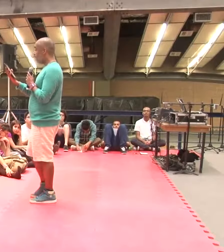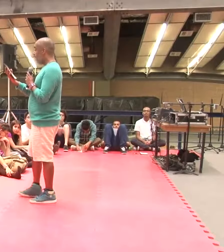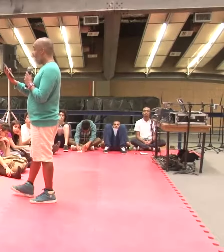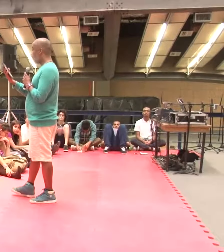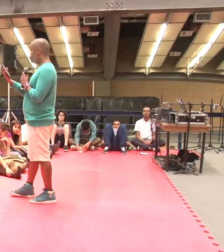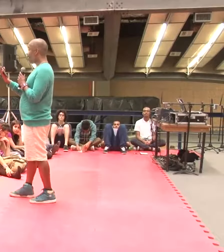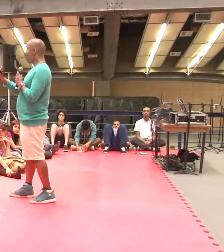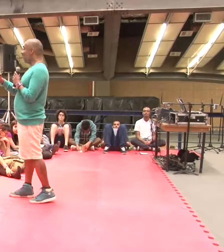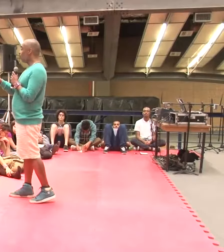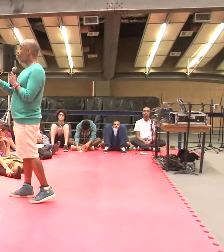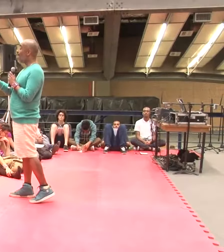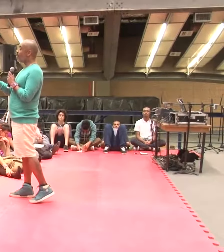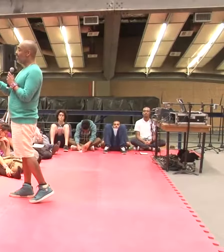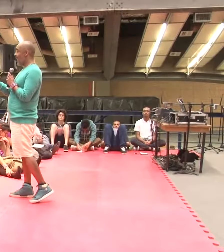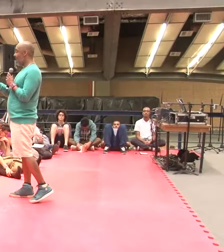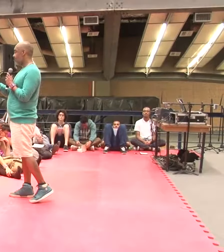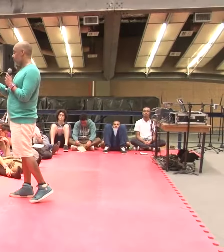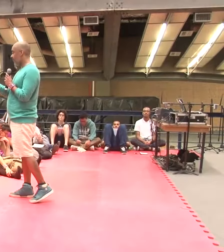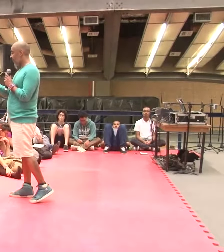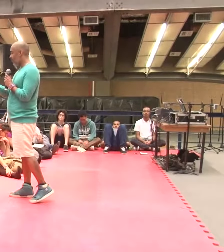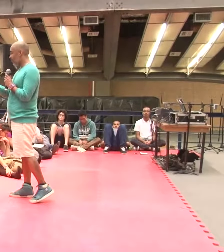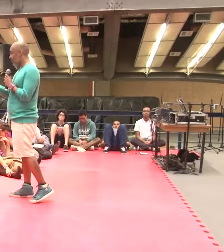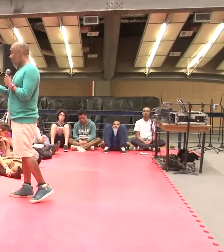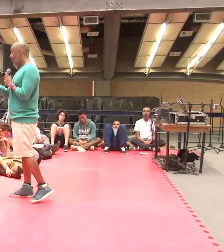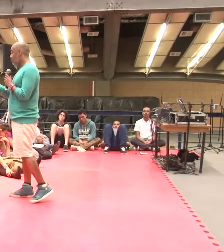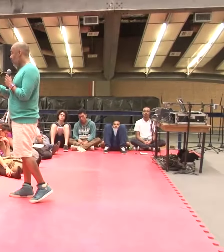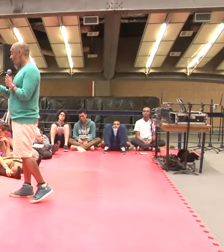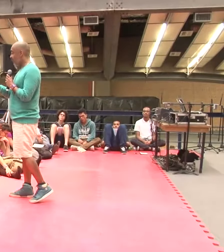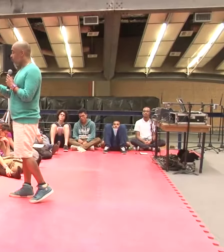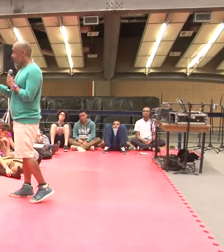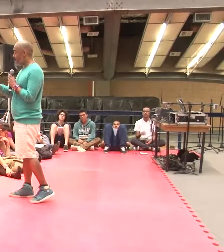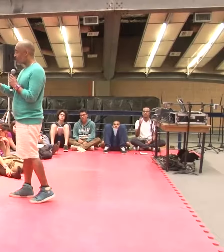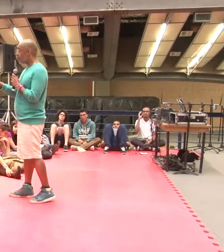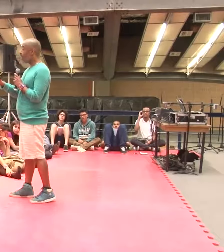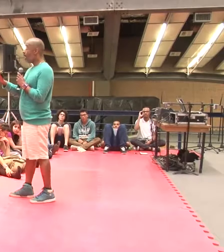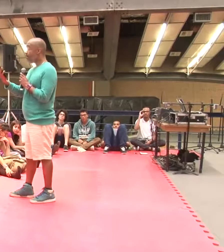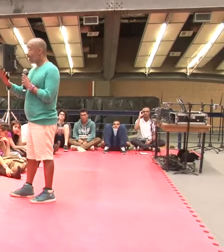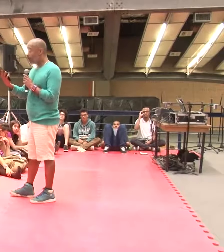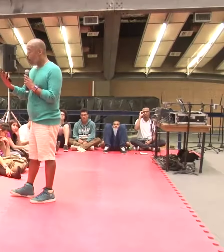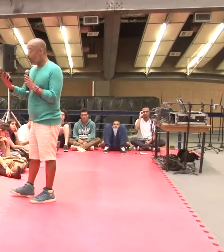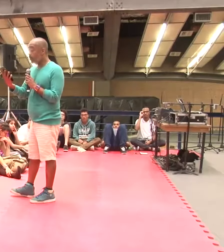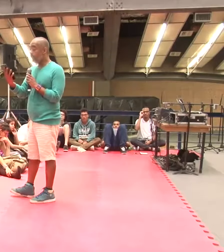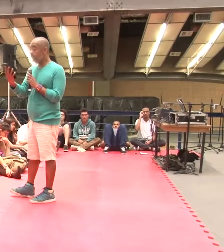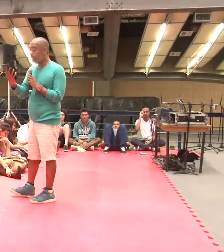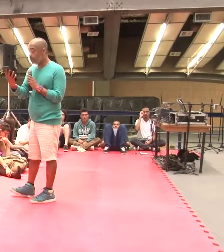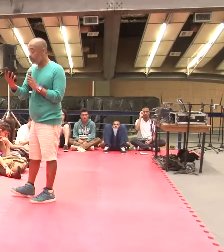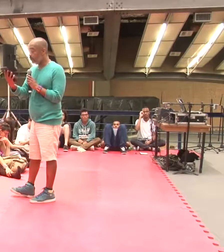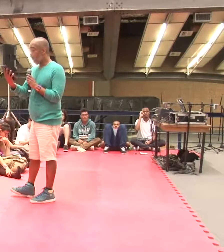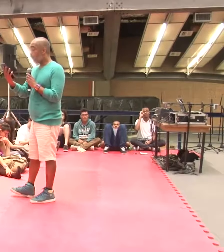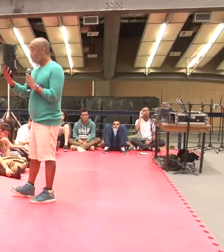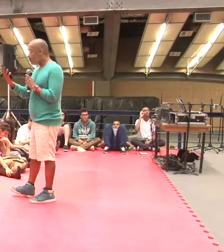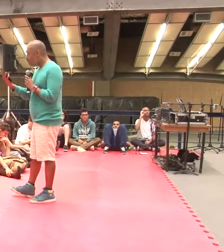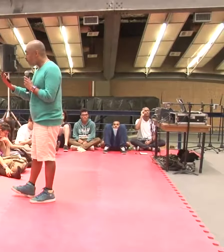duvidoso, acompanhando o marulhar dos ventos, ondeava no espaço, melancólico e